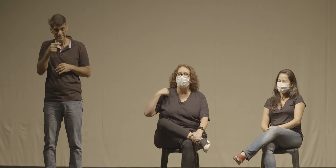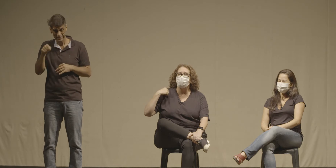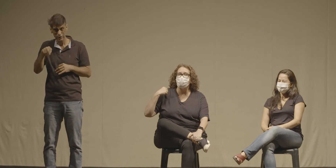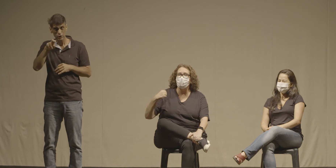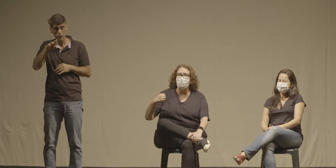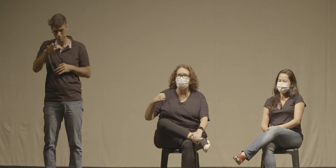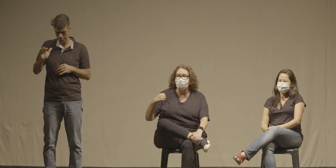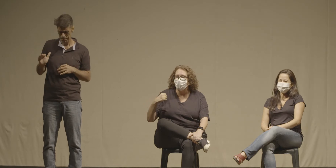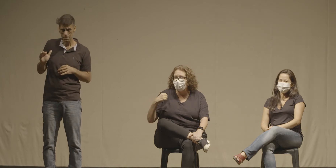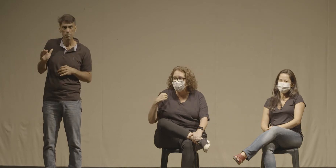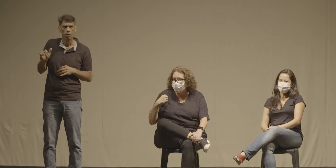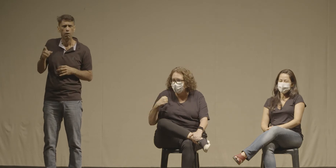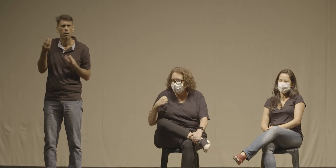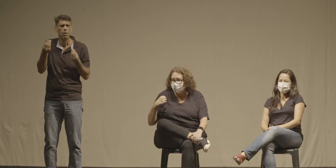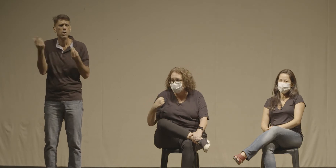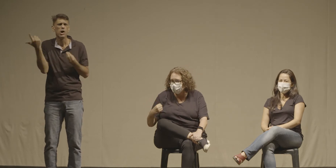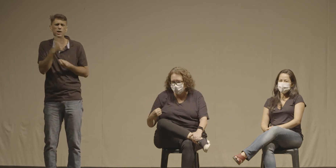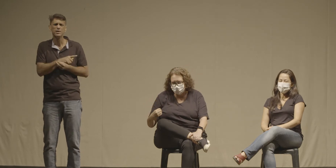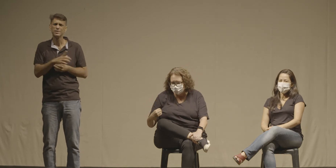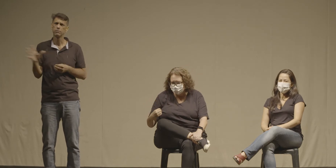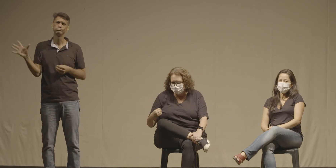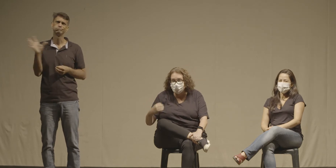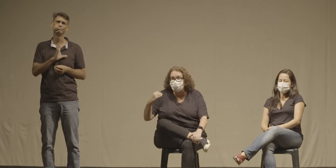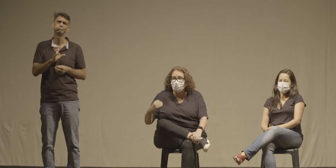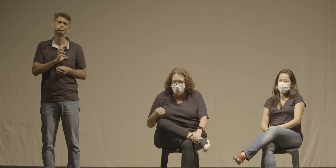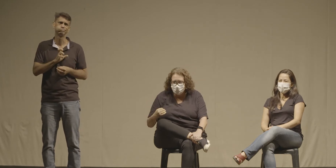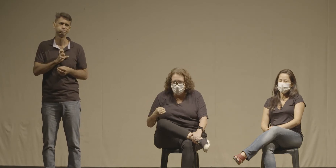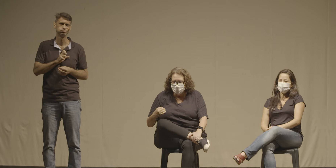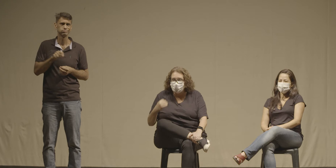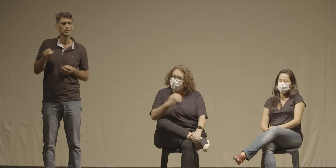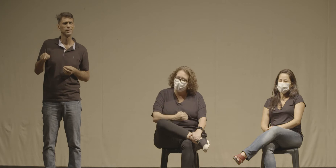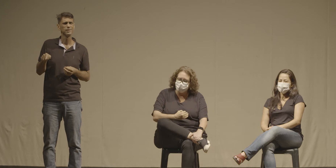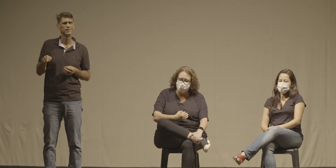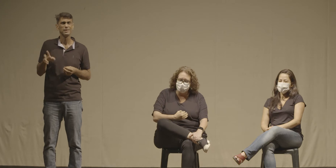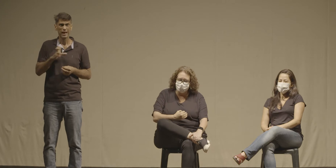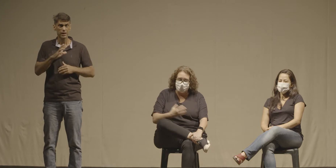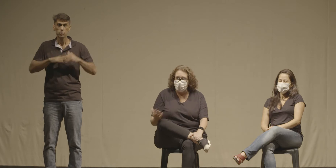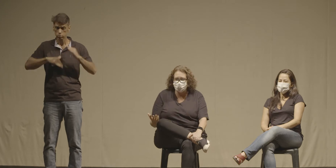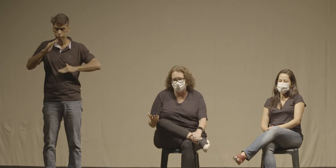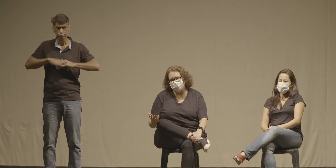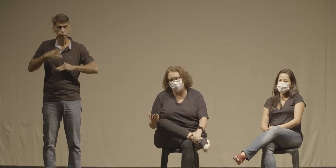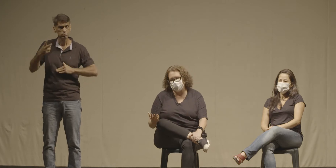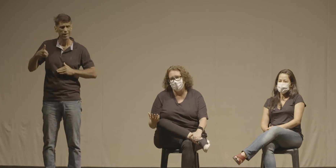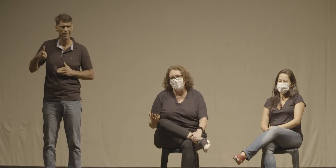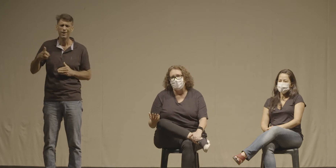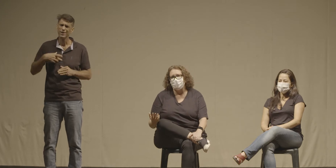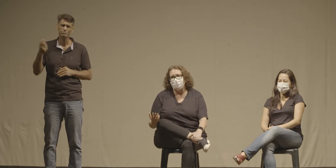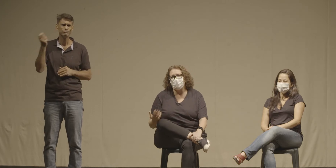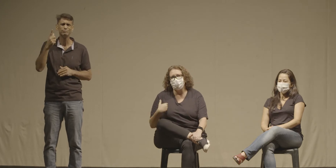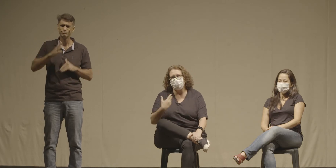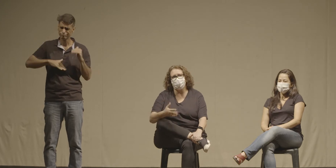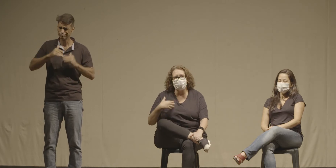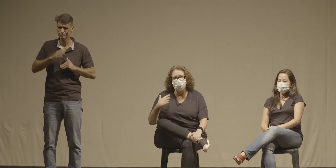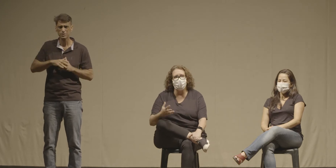então, assim, essas mulheres, elas eram paixão e talento. Era isso que elas tinham.